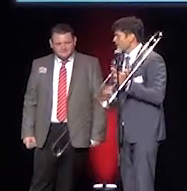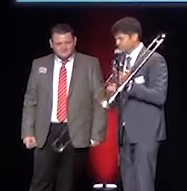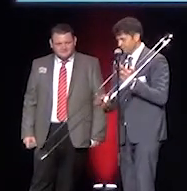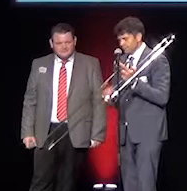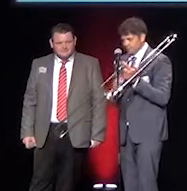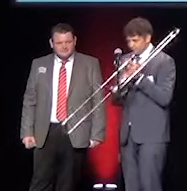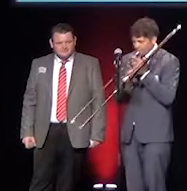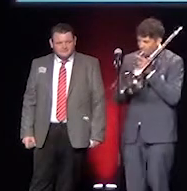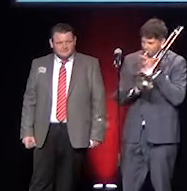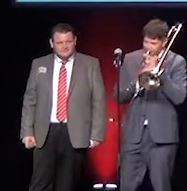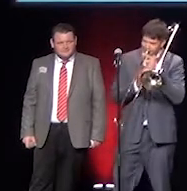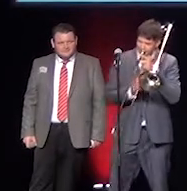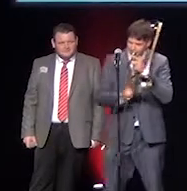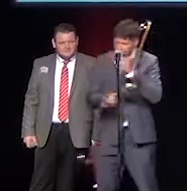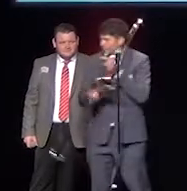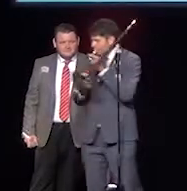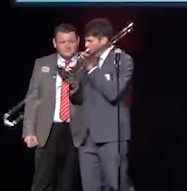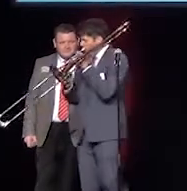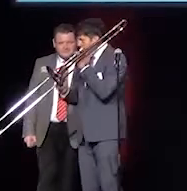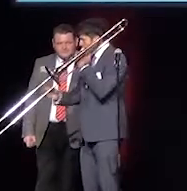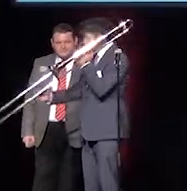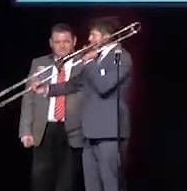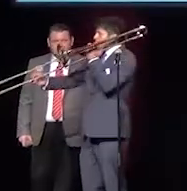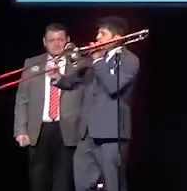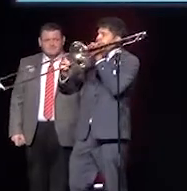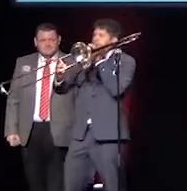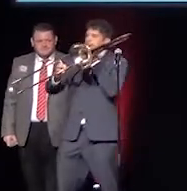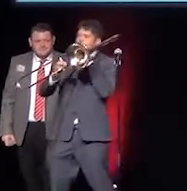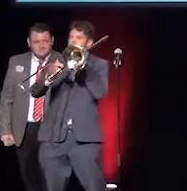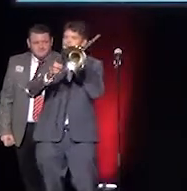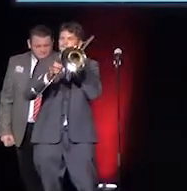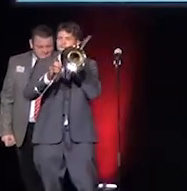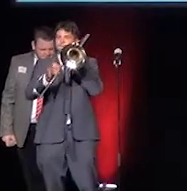Markus. Herzlichen Applaus für die sechs Künstler.